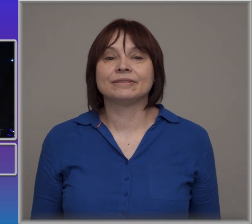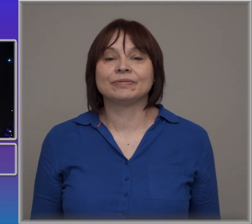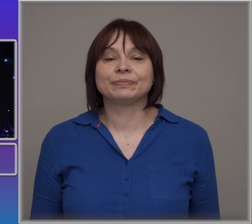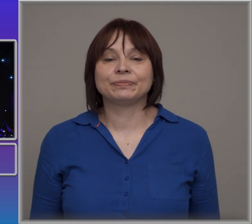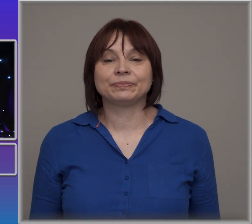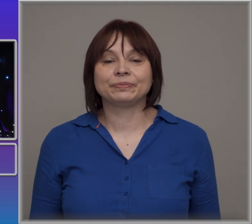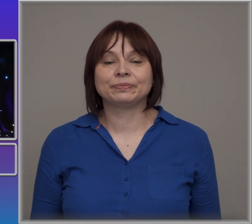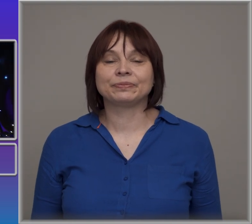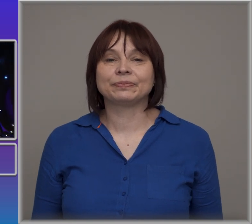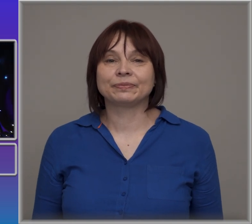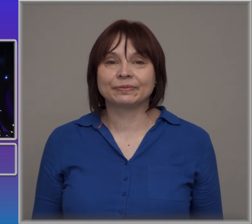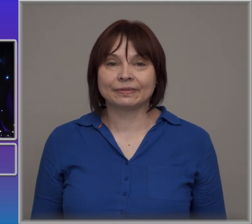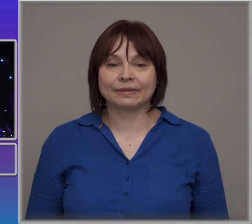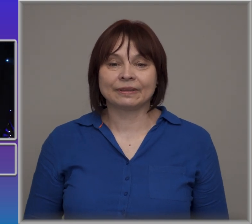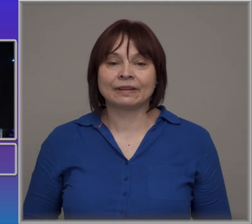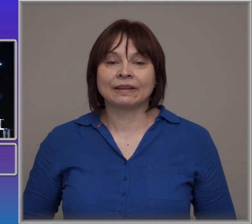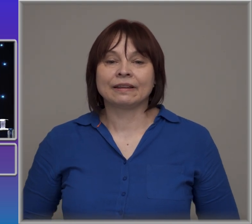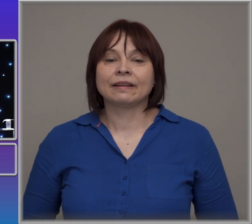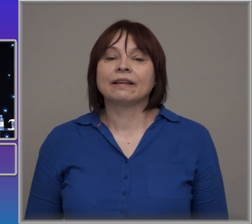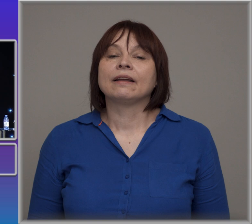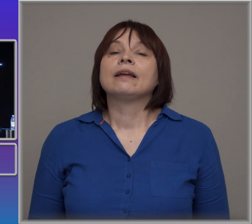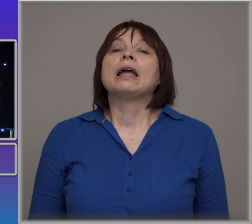наш труд, любой труд, который мы делаем,